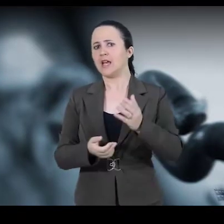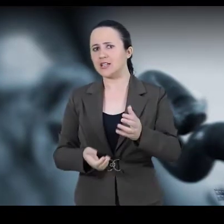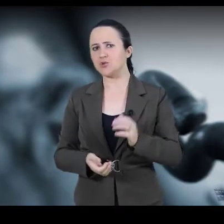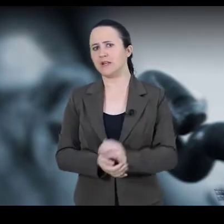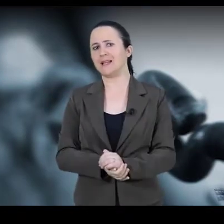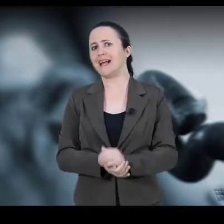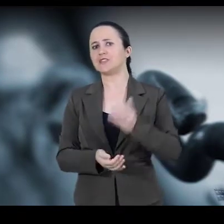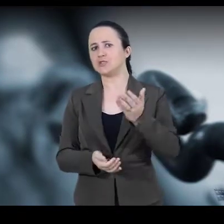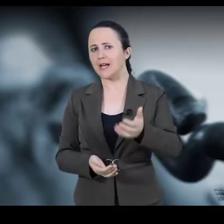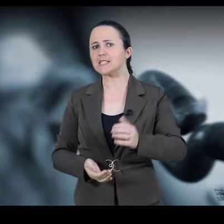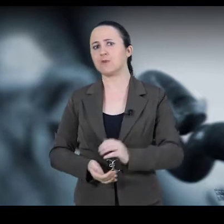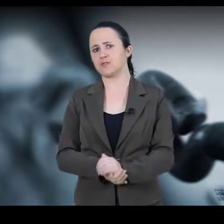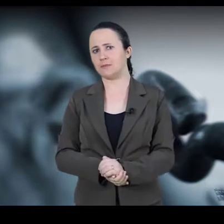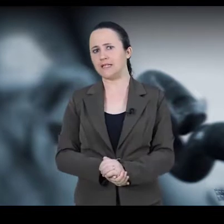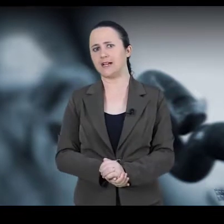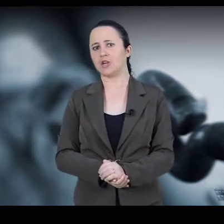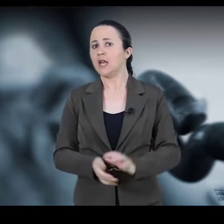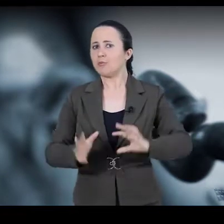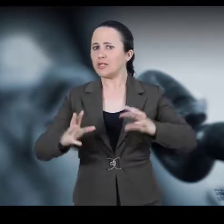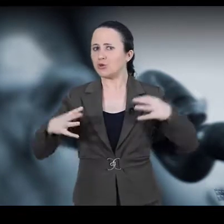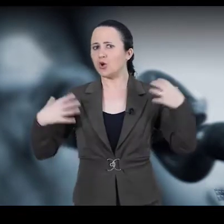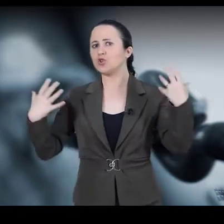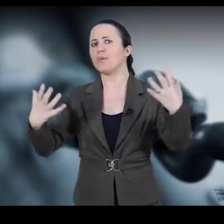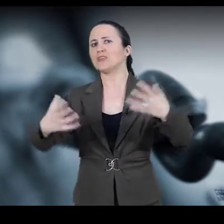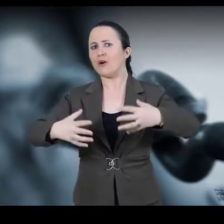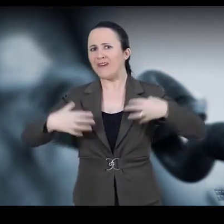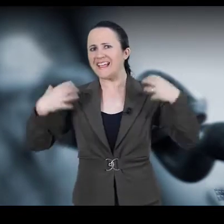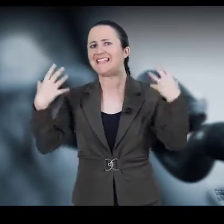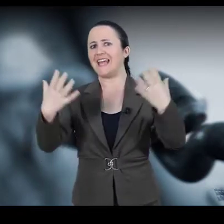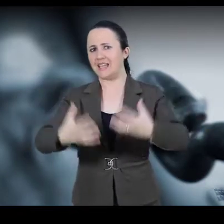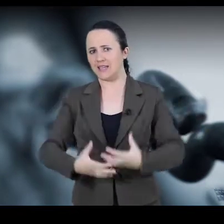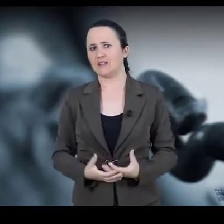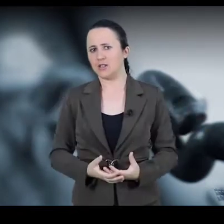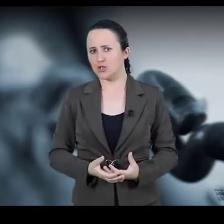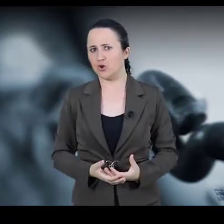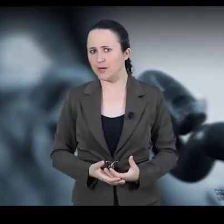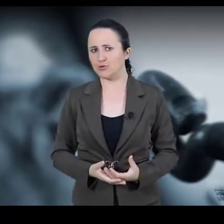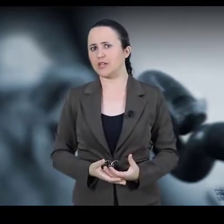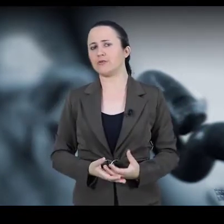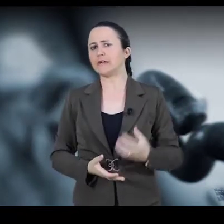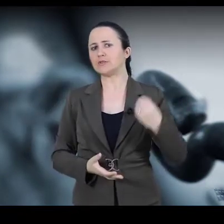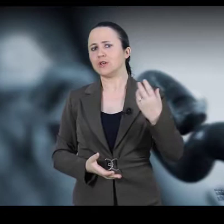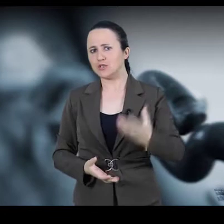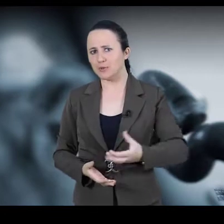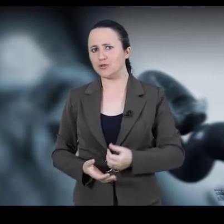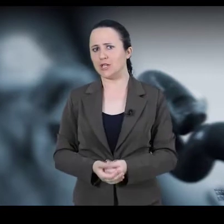a sua liberdade, a sua responsabilidade. Portanto, toda uma nova ideia sobre o ser humano, sobre os